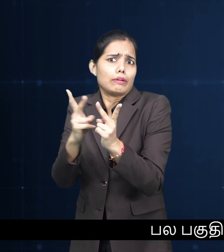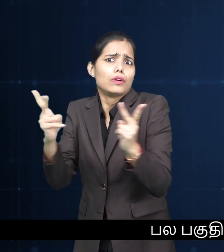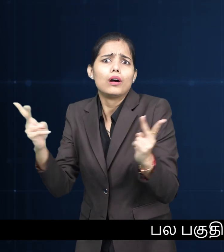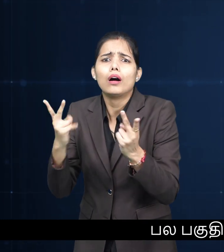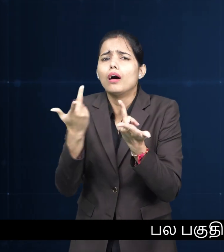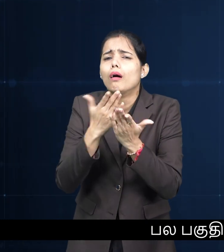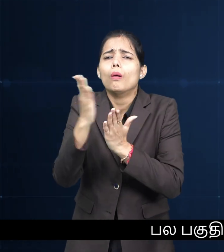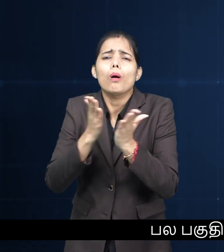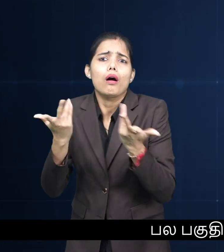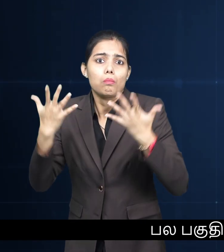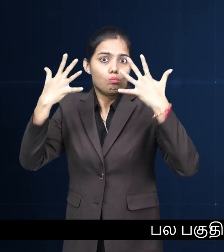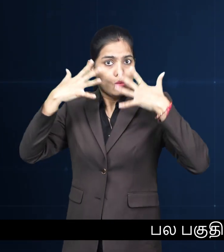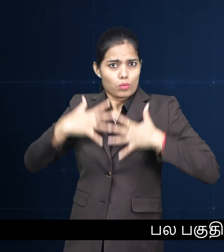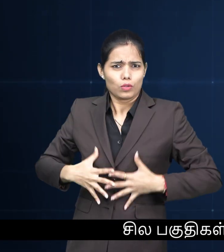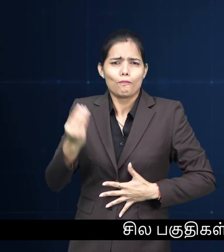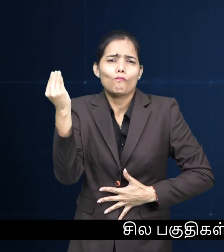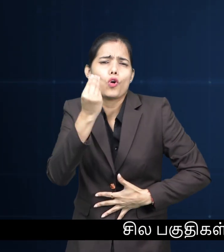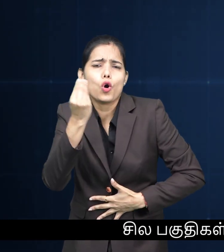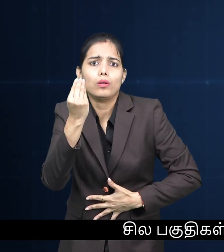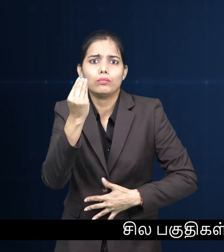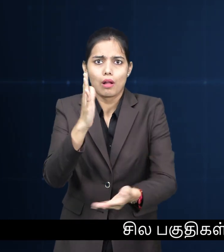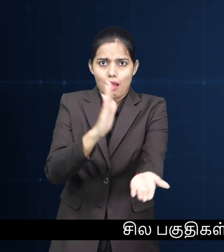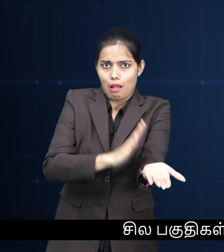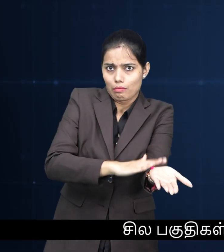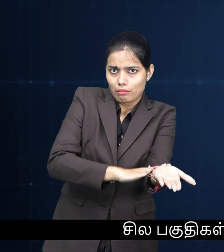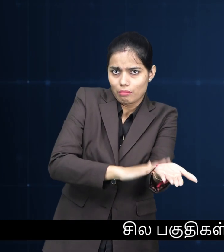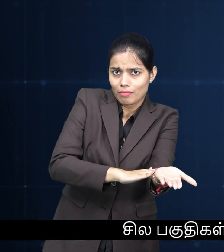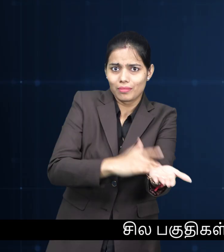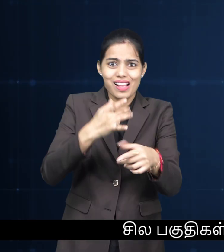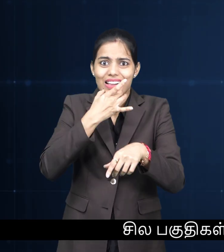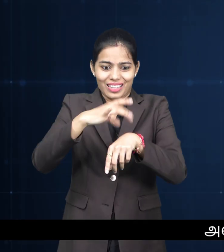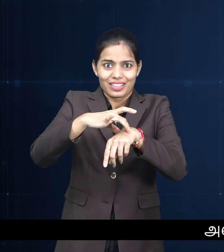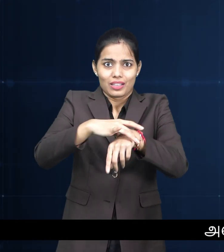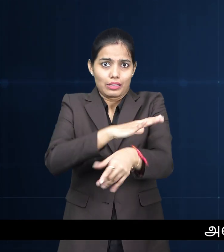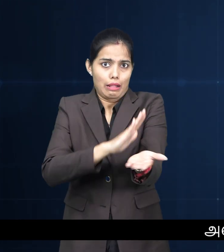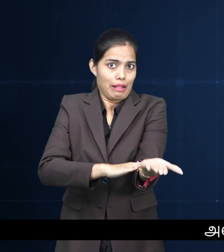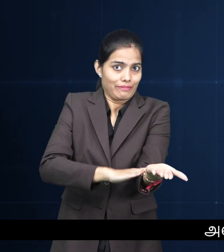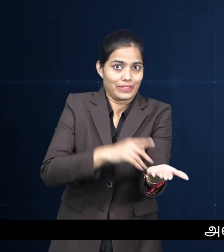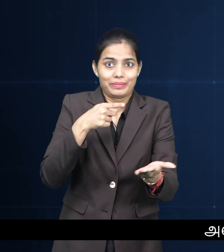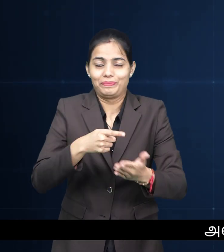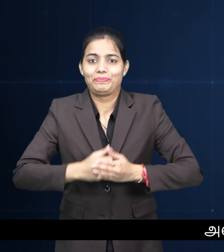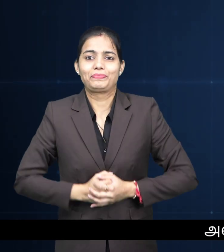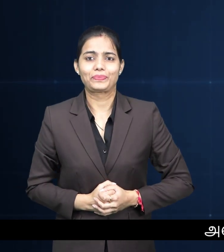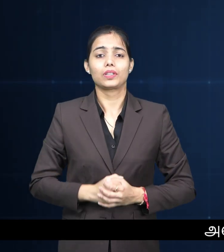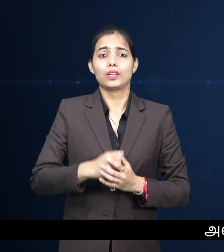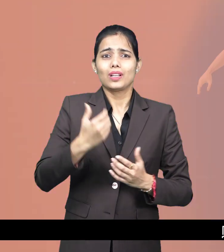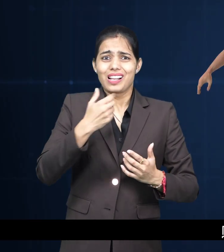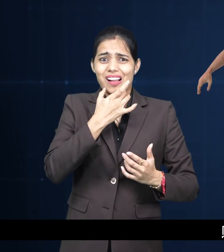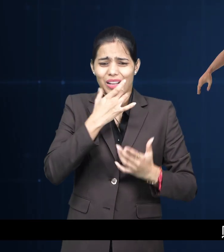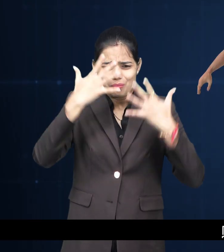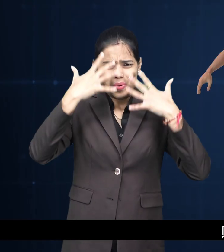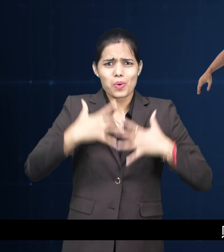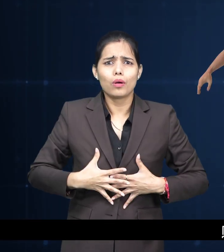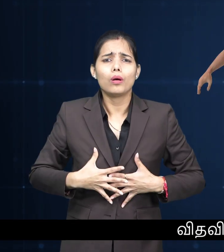உடலின் பல பகுதிகளை அழுத்தும் போது சில பகுதிகள் கடினமாக உணரப்படும். அவை எலும்புகள்.